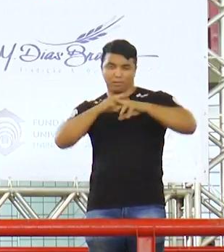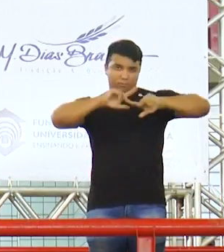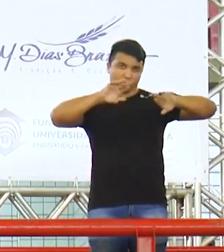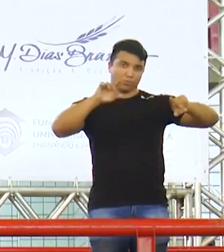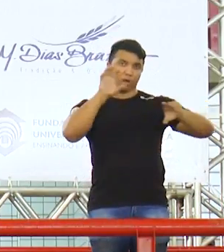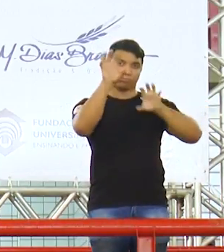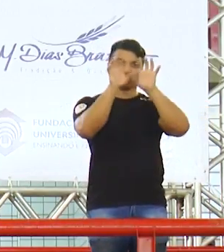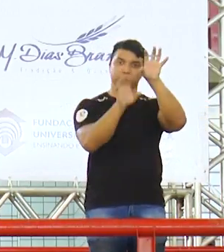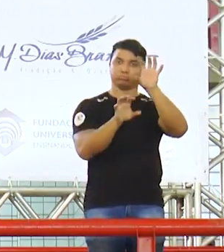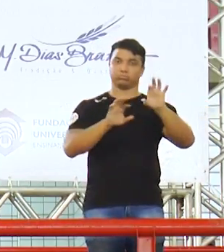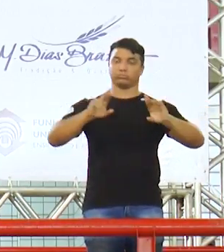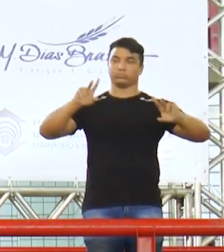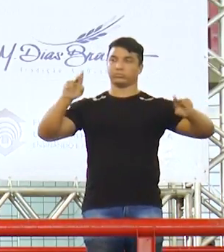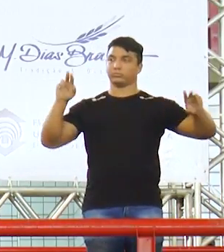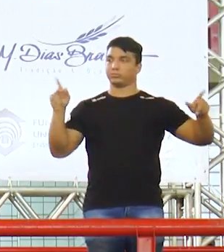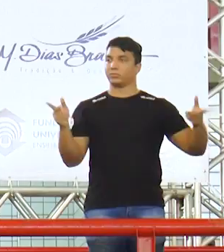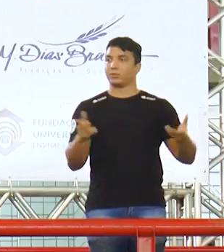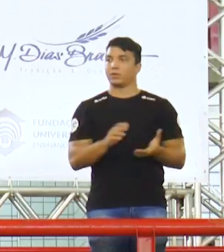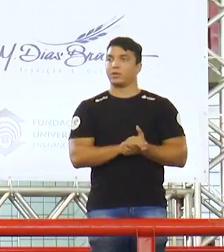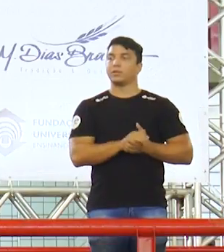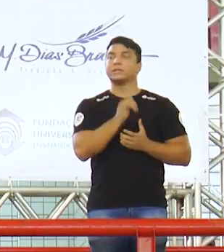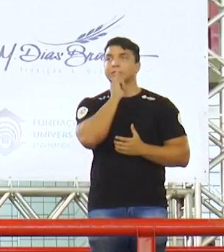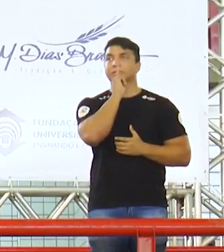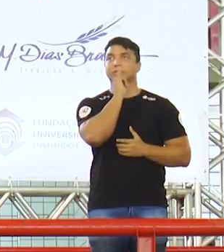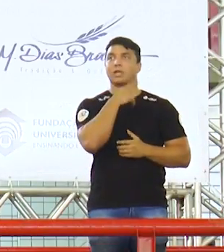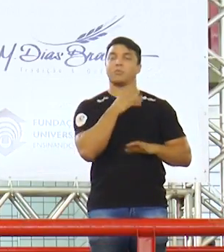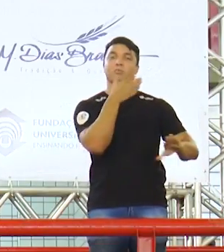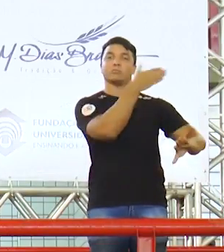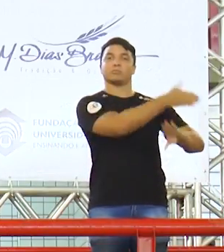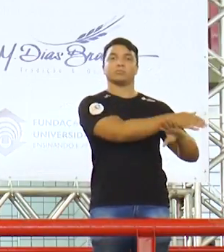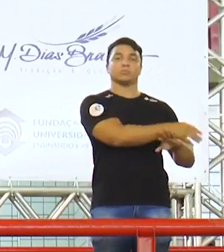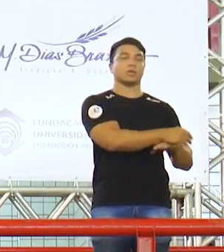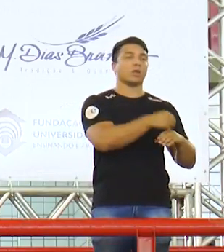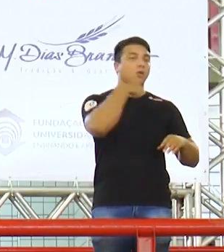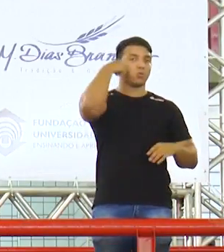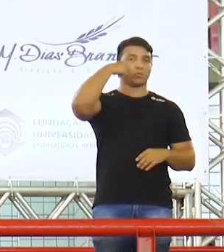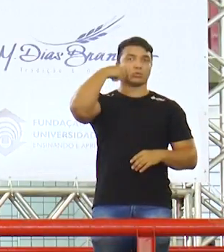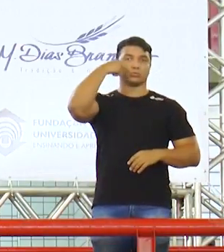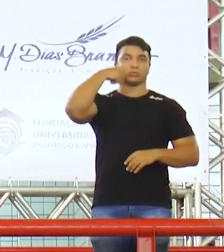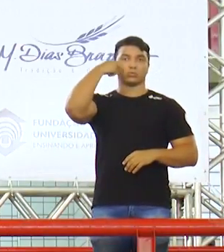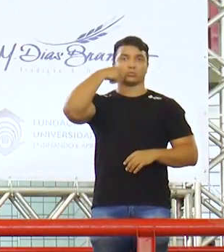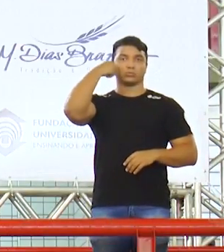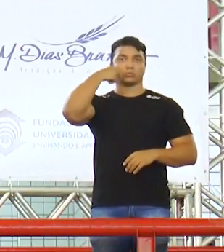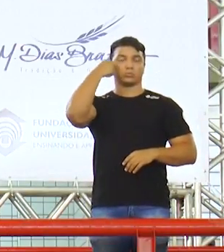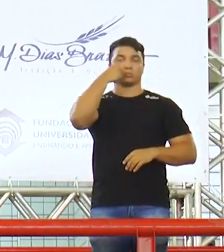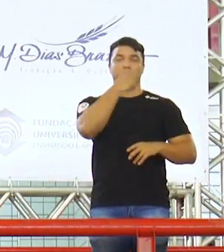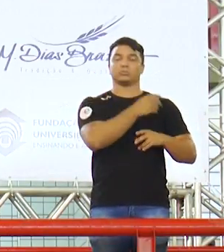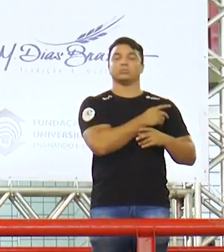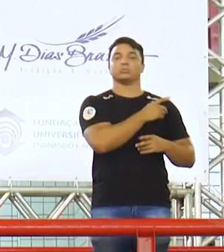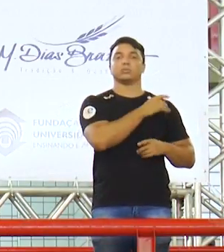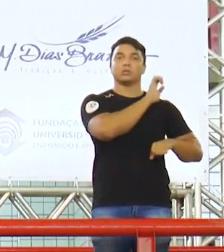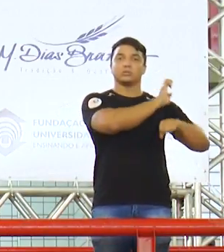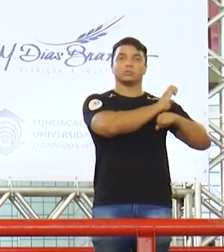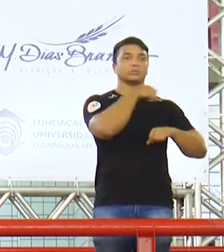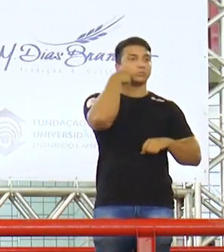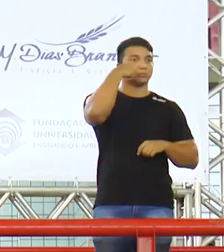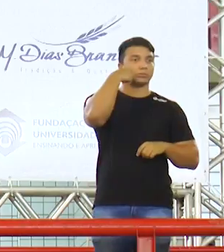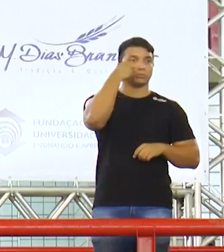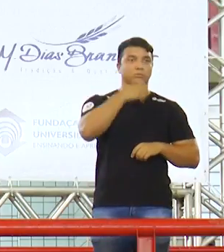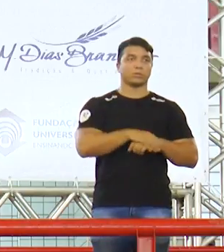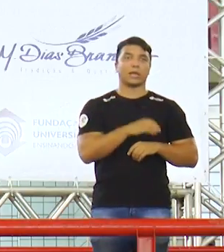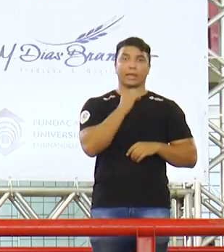diversas regiões. Quem vai, por exemplo, ao Rio Grande do Norte, vai ouvir o pessoal dizendo